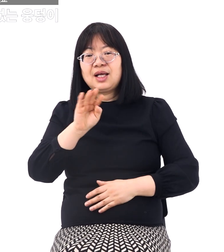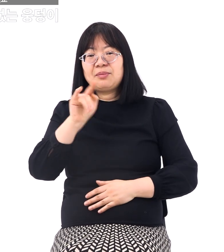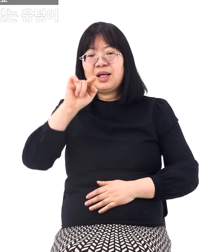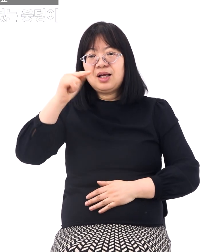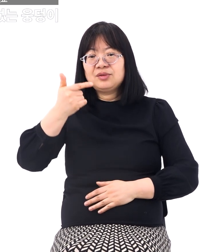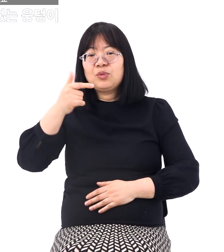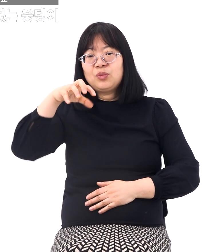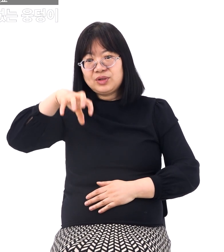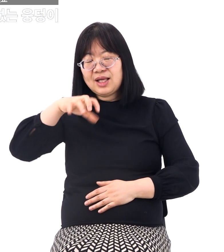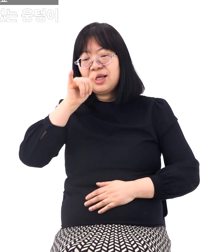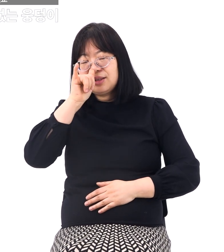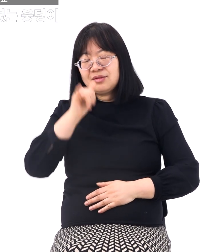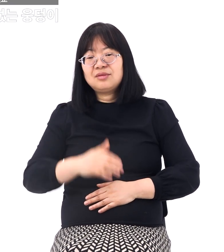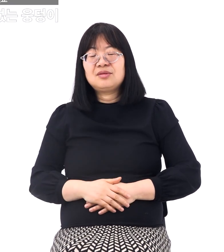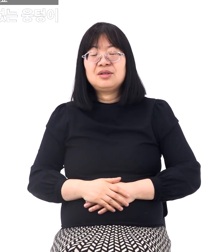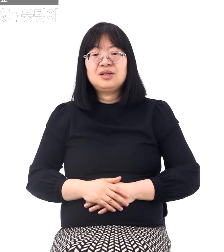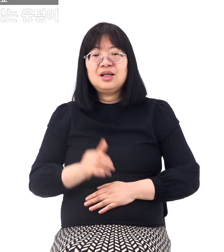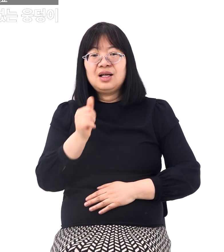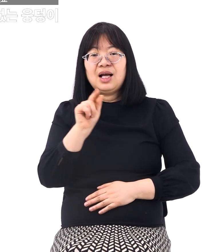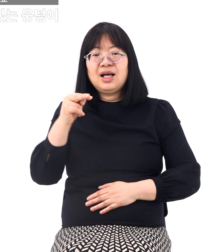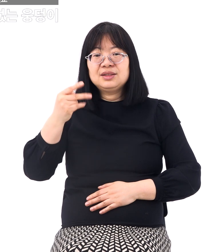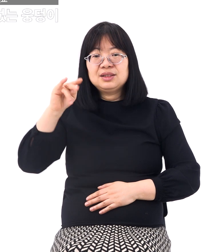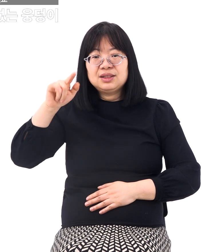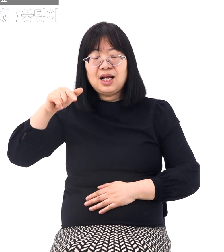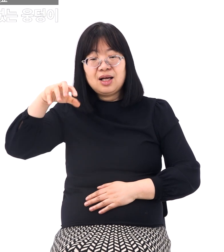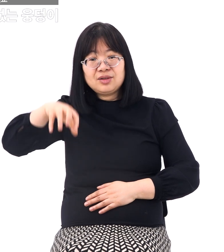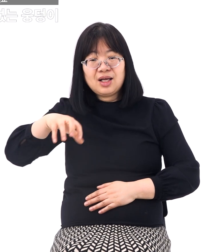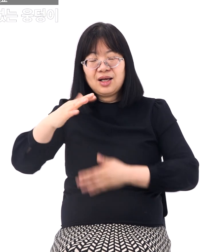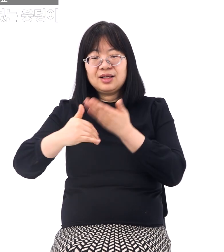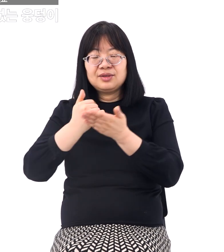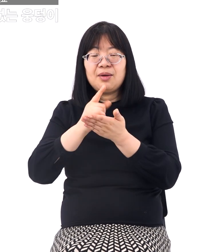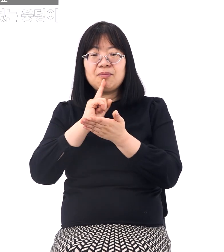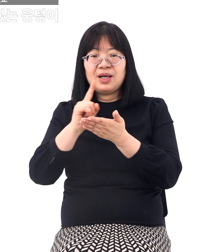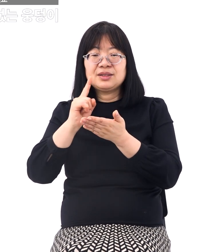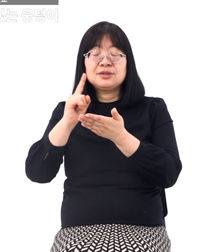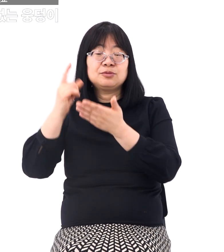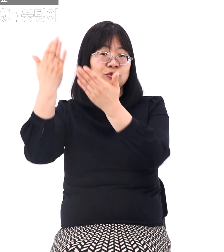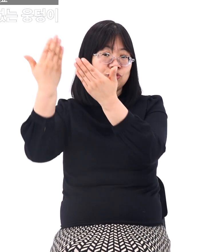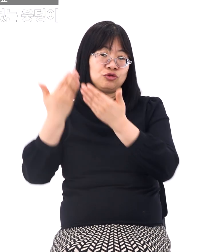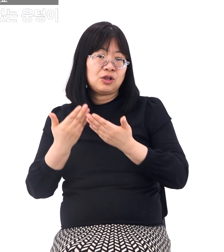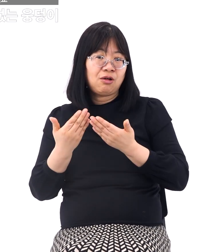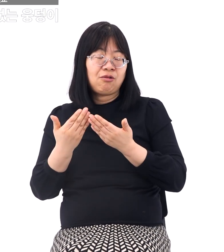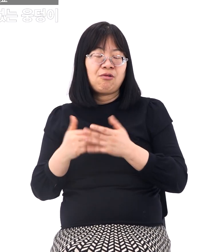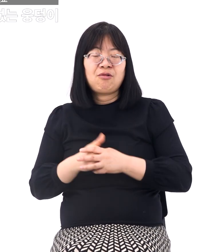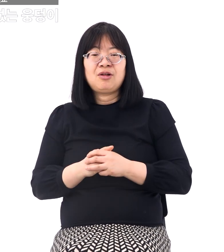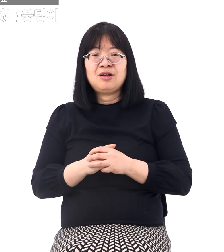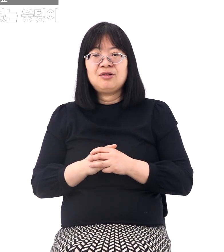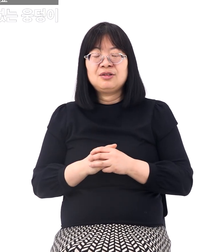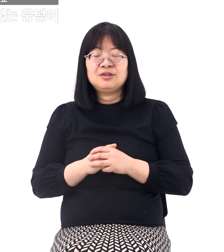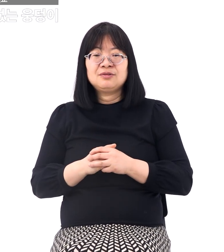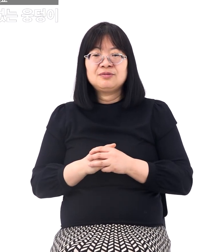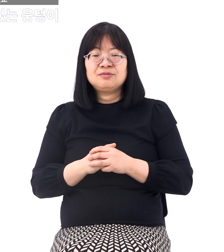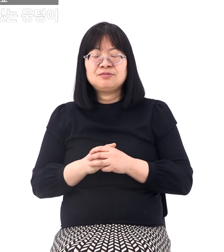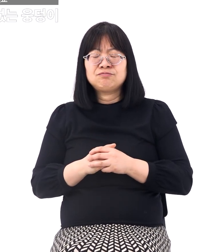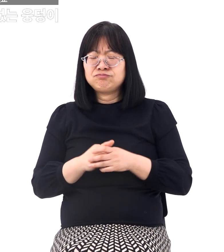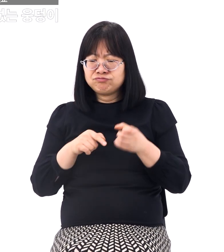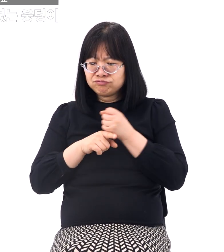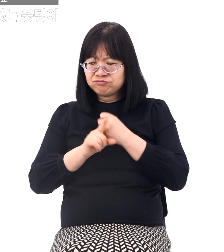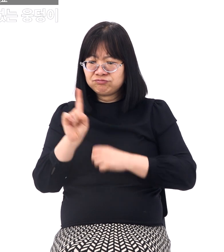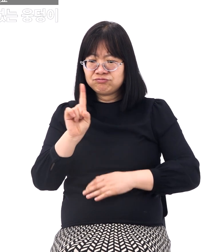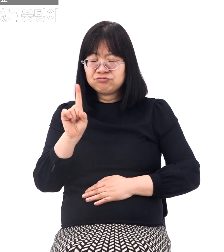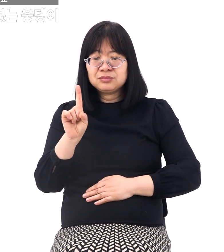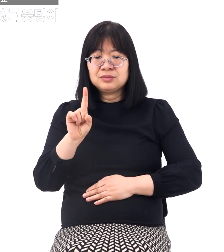위치해 있어요. 하드락 땅에 하나님의 말씀이 내린다. 그러니까 이 무슨 얘기가